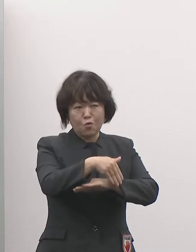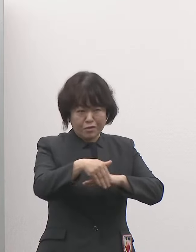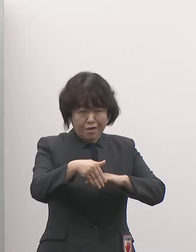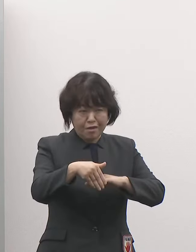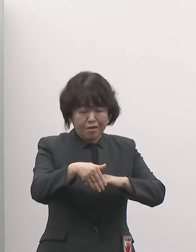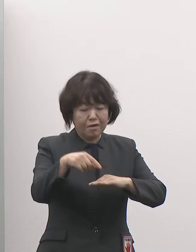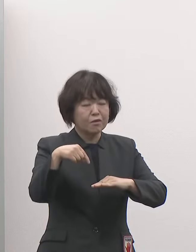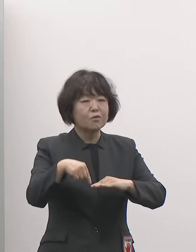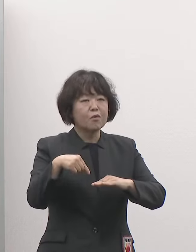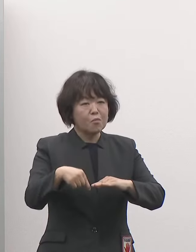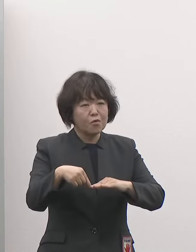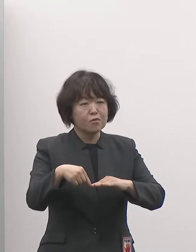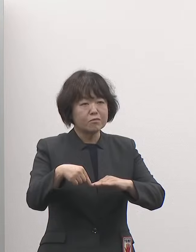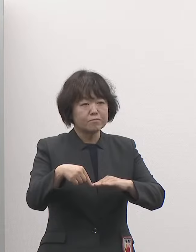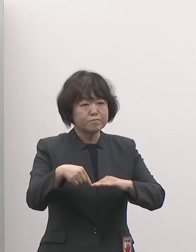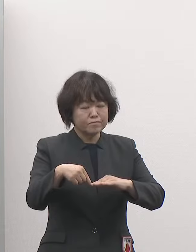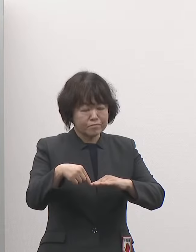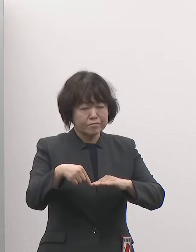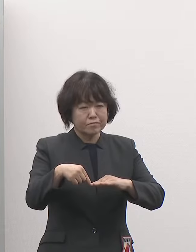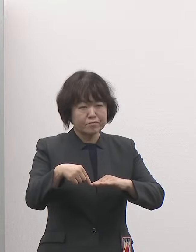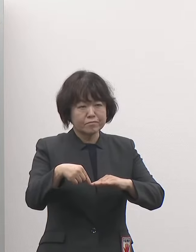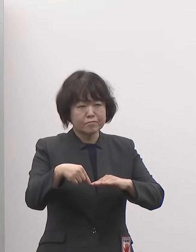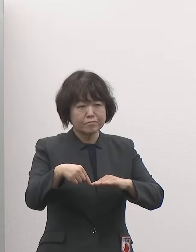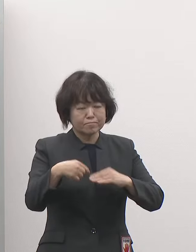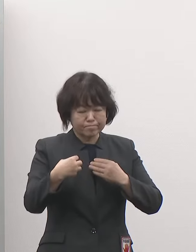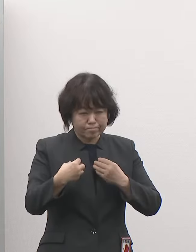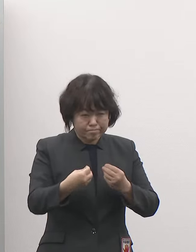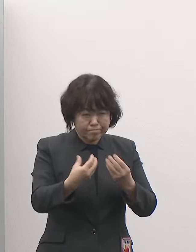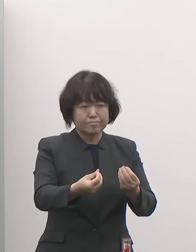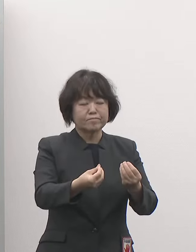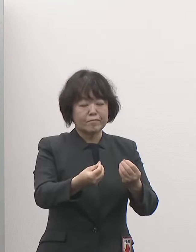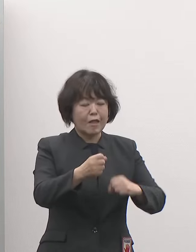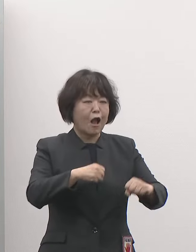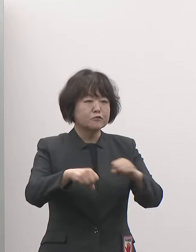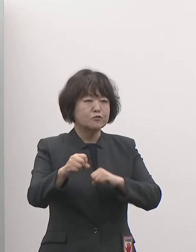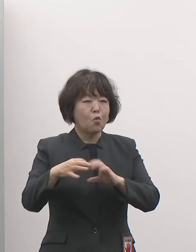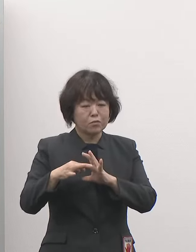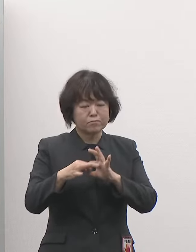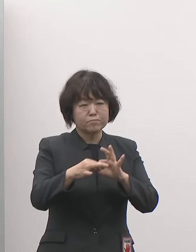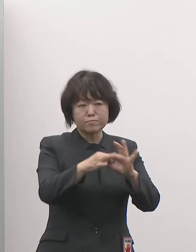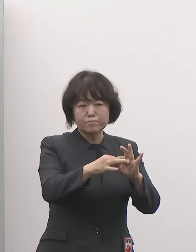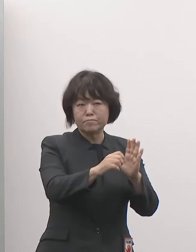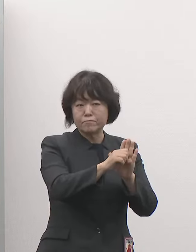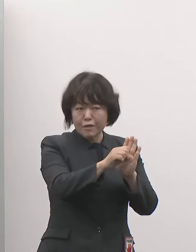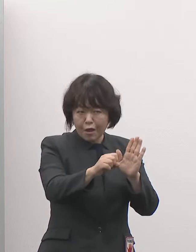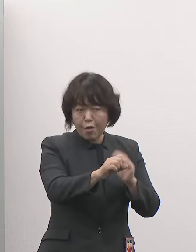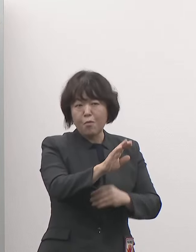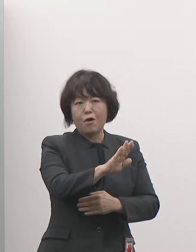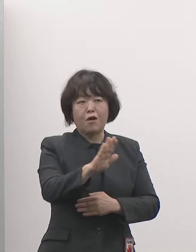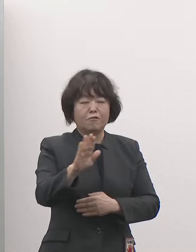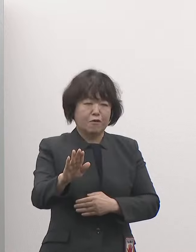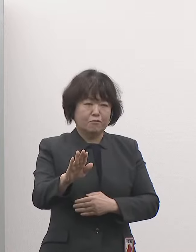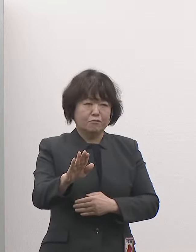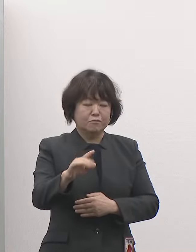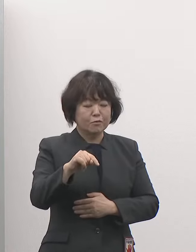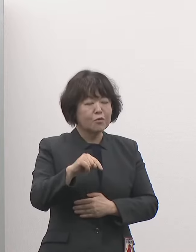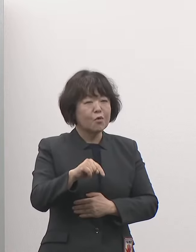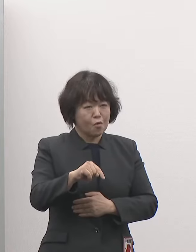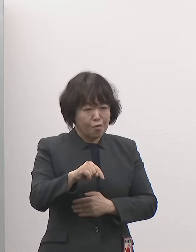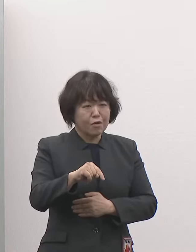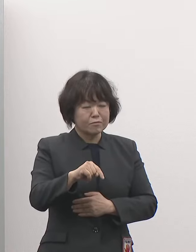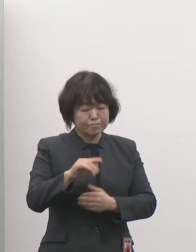々と活動、しっかりと活動がされて、着々と成果も上がり出しておりますので、これ引き続き力